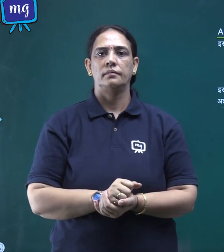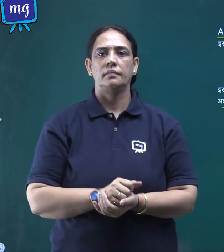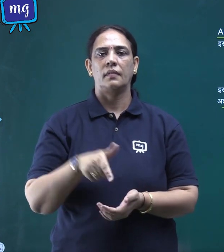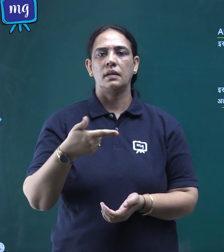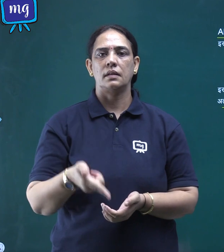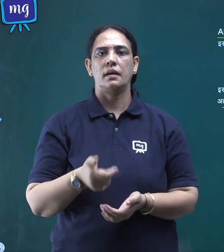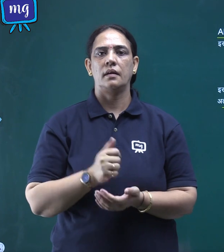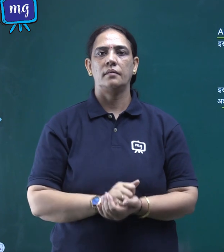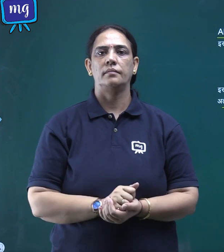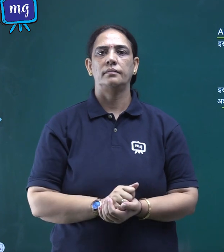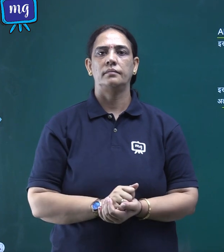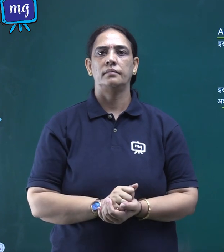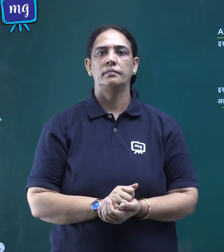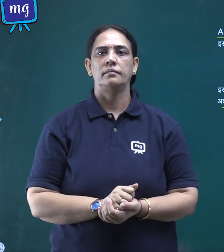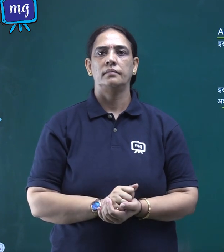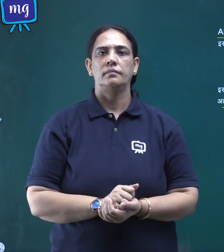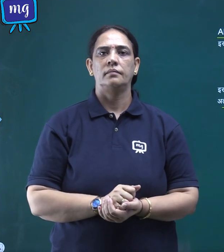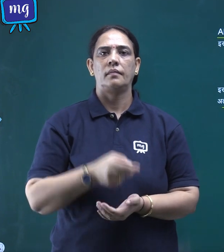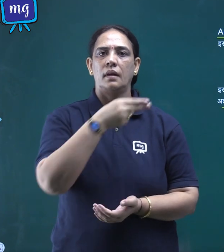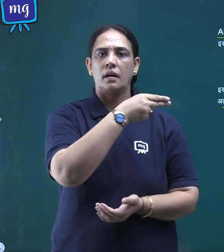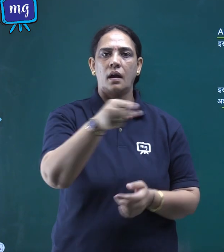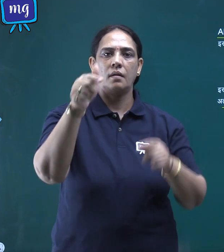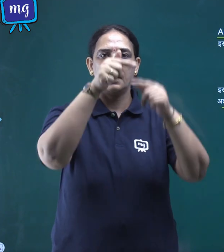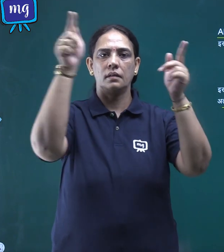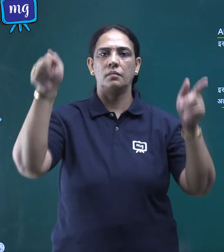अतः आयत का प्रत्येक कोण